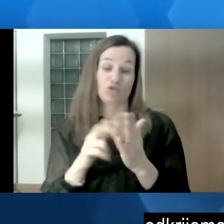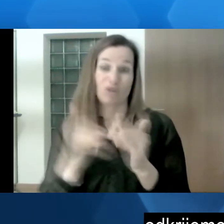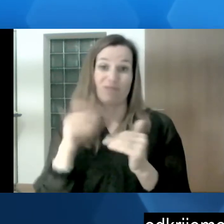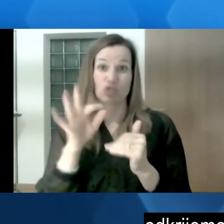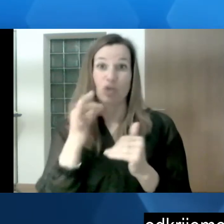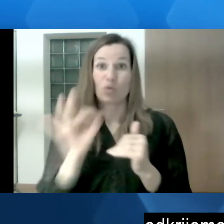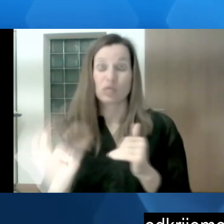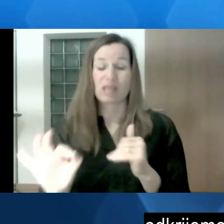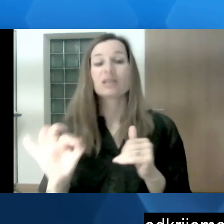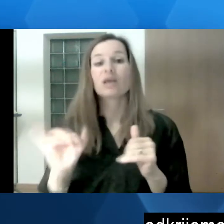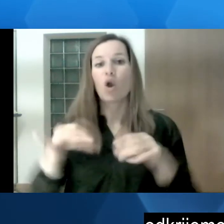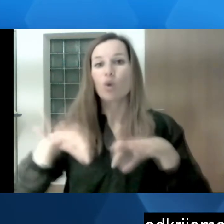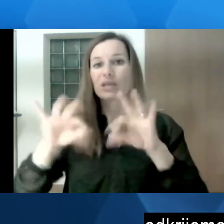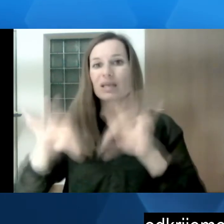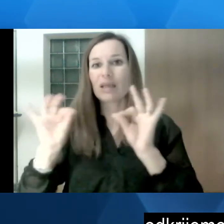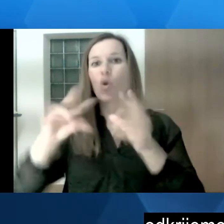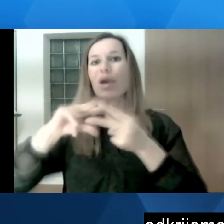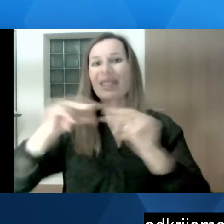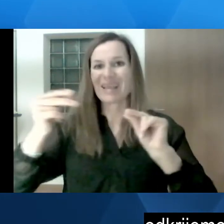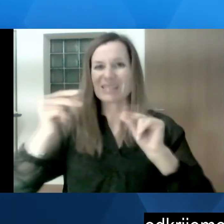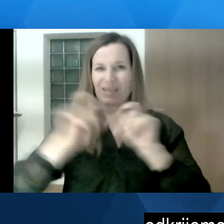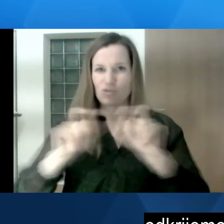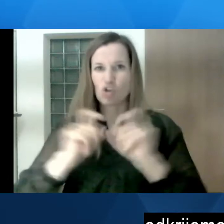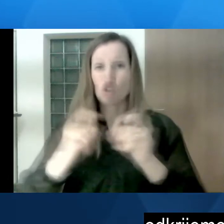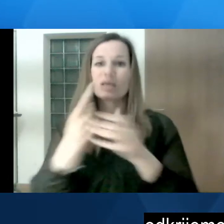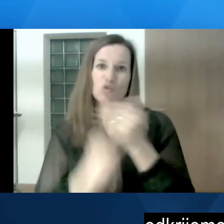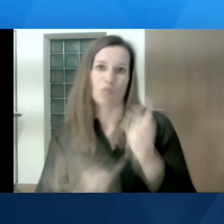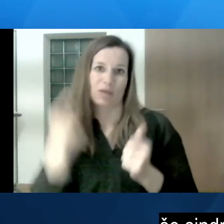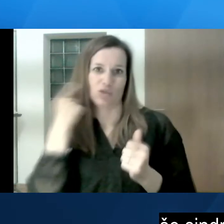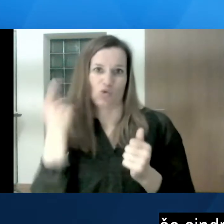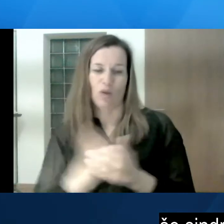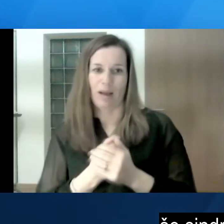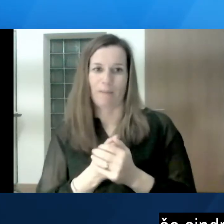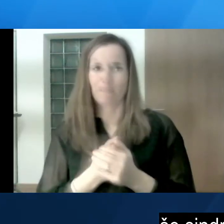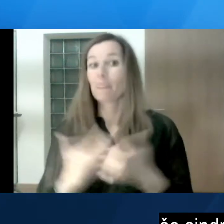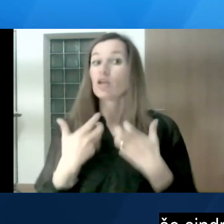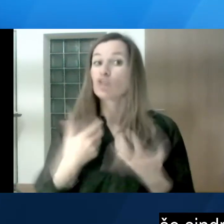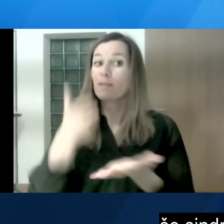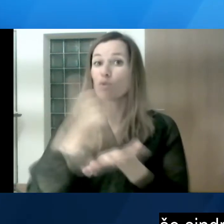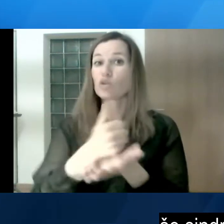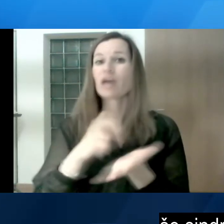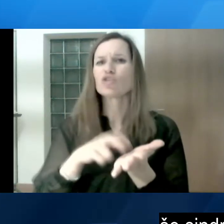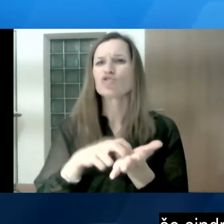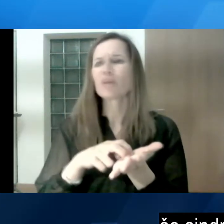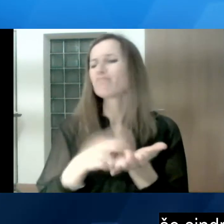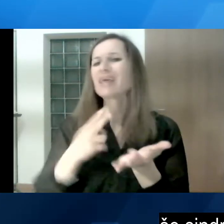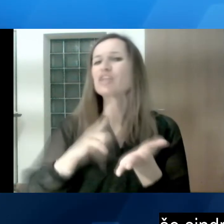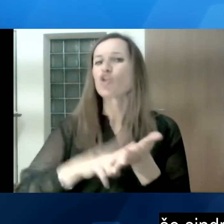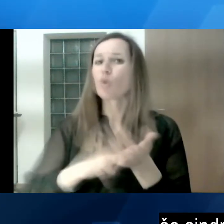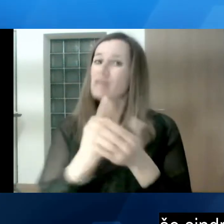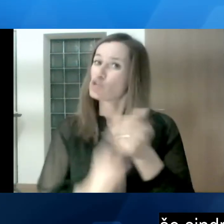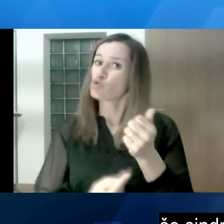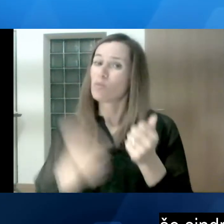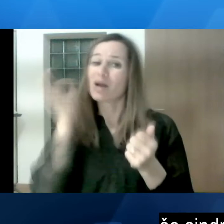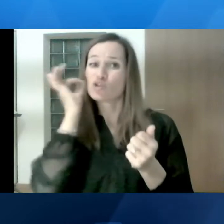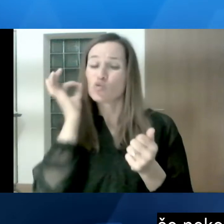odkrijemo genetski vzrok izgube sluha. Tukaj bi poudarila še sindromske izgube sluha, skratka, kjer imamo